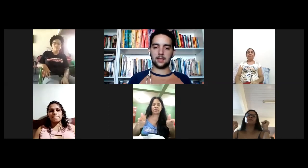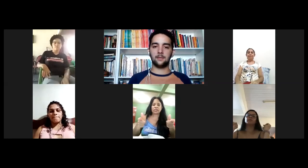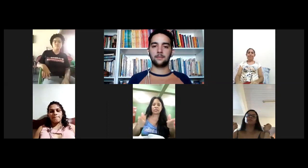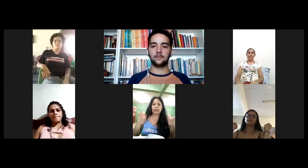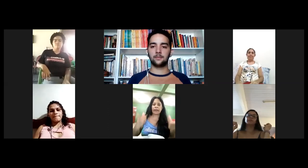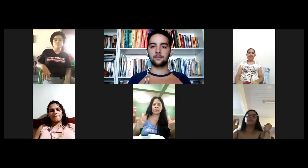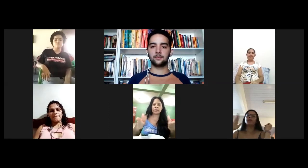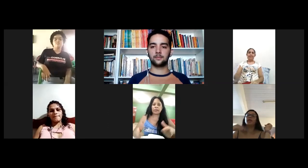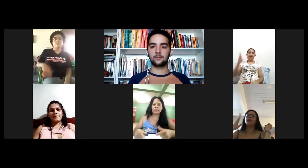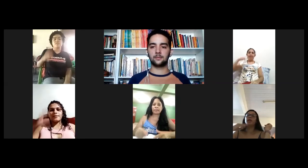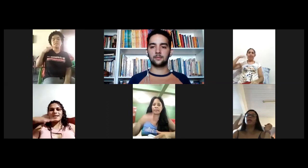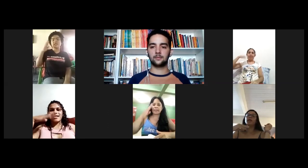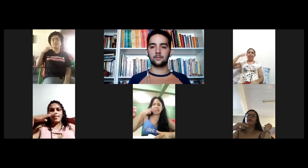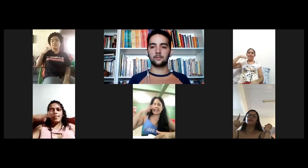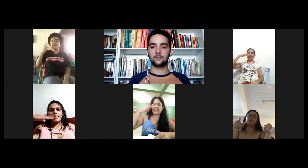pimenta,